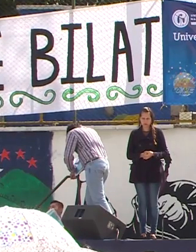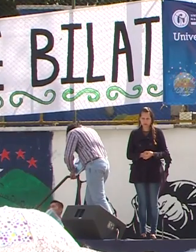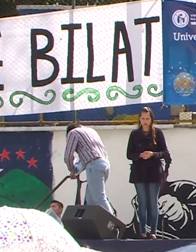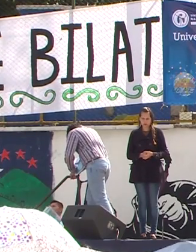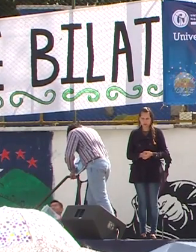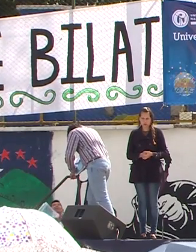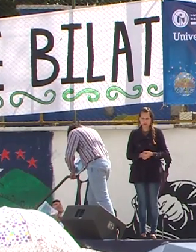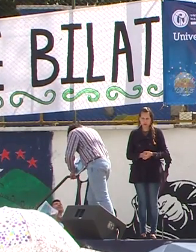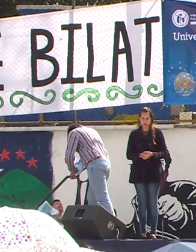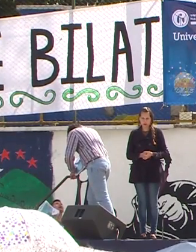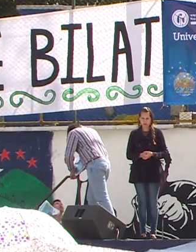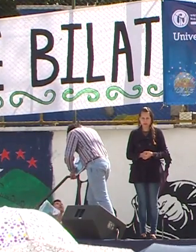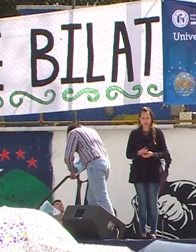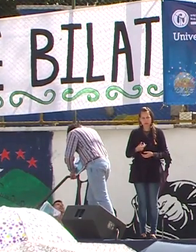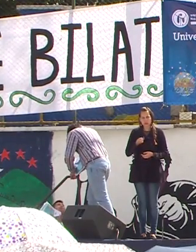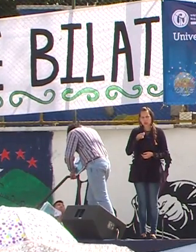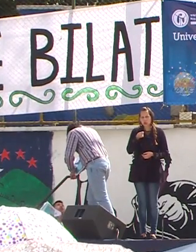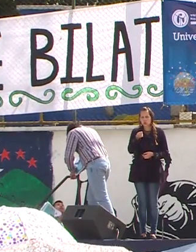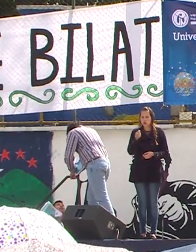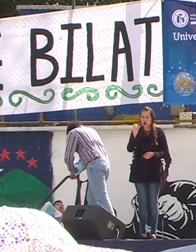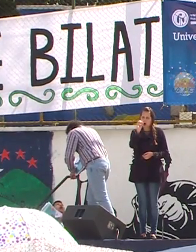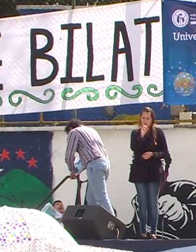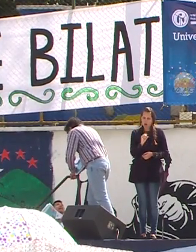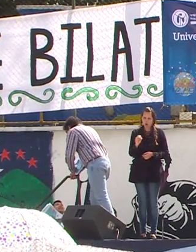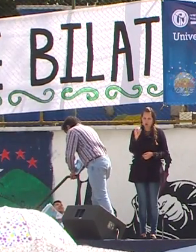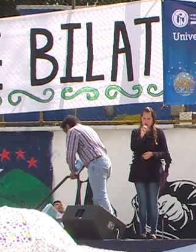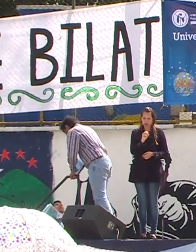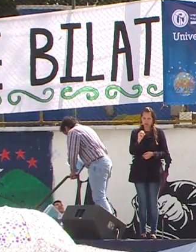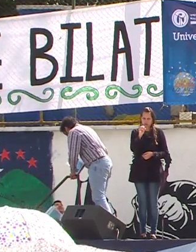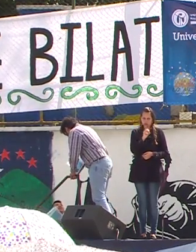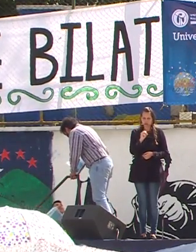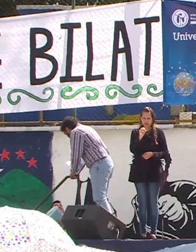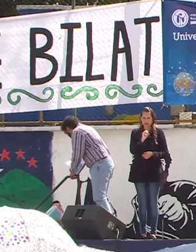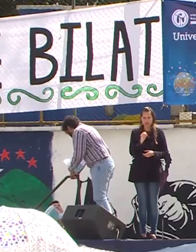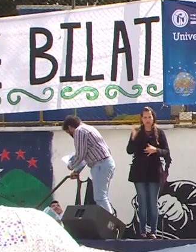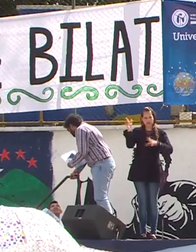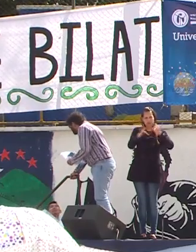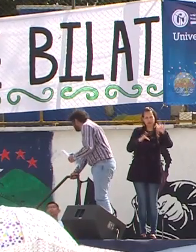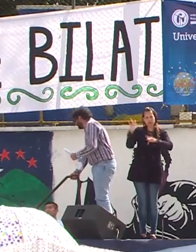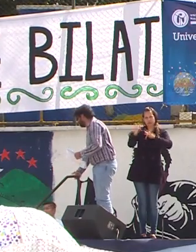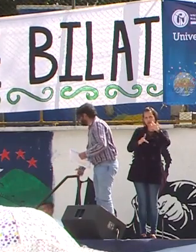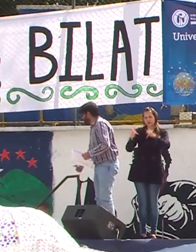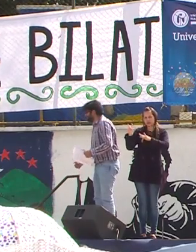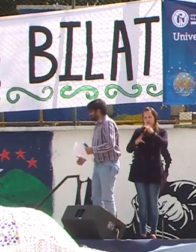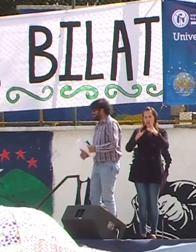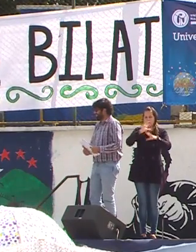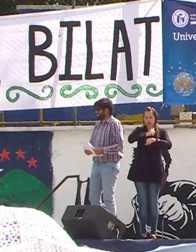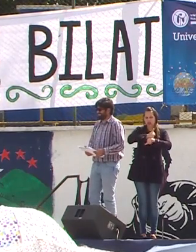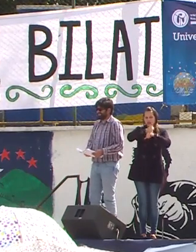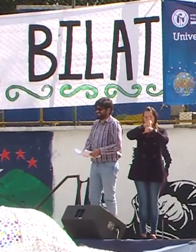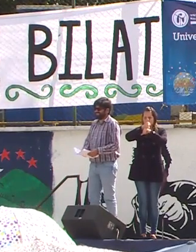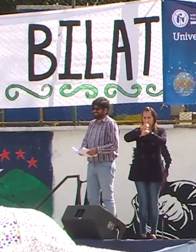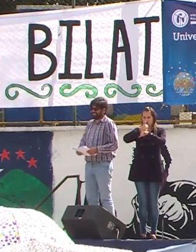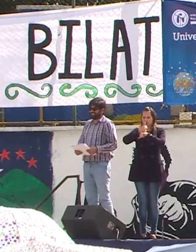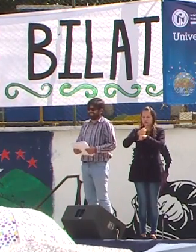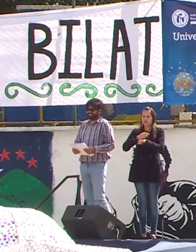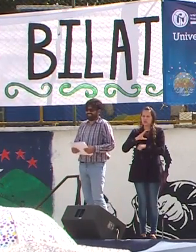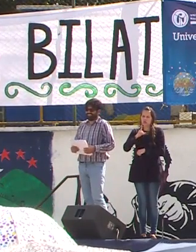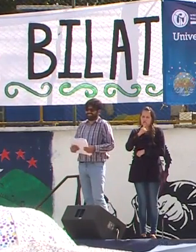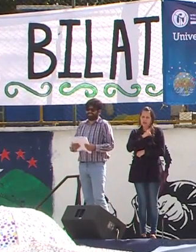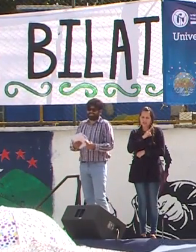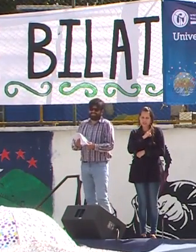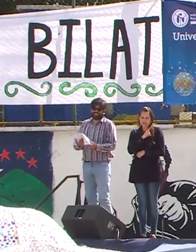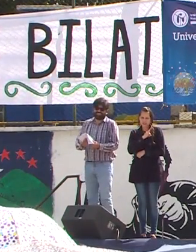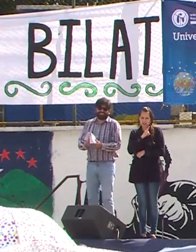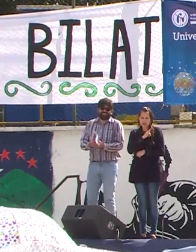Realizaremos en octubre un encuentro con los rectores y directivos de las universidades